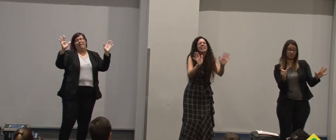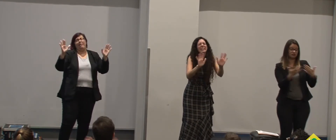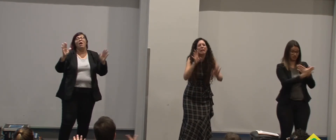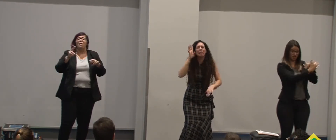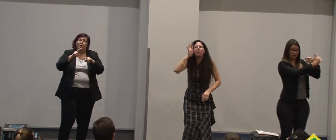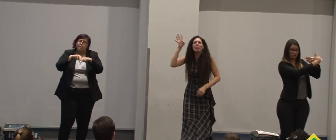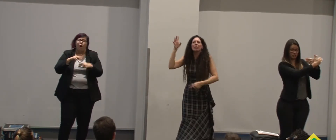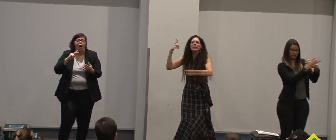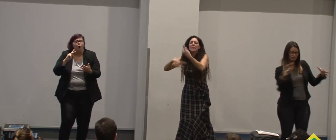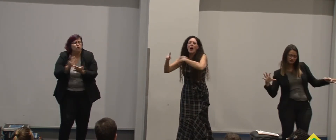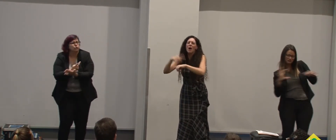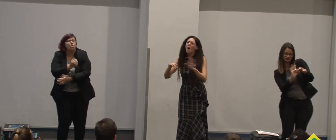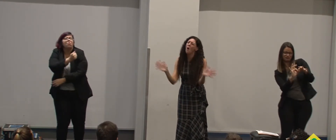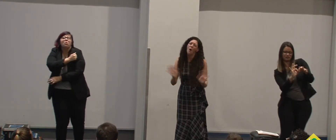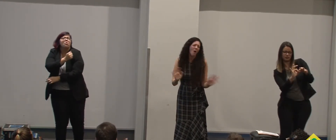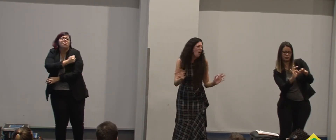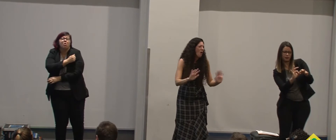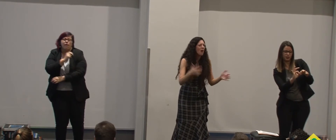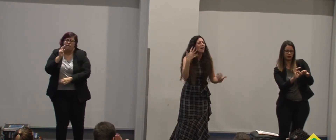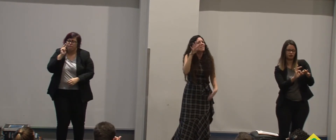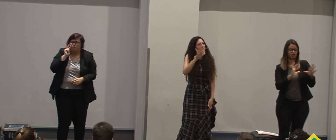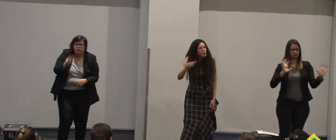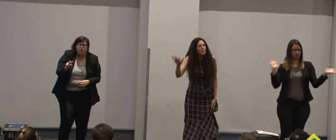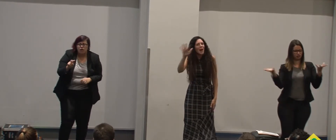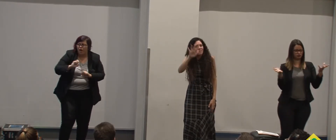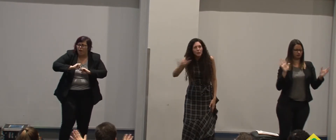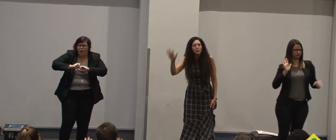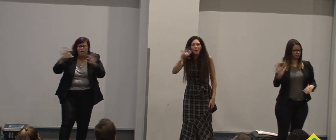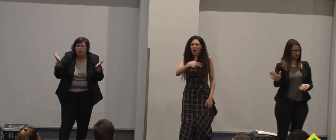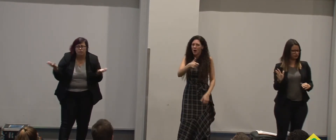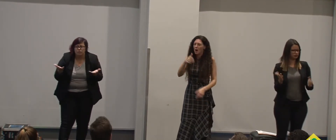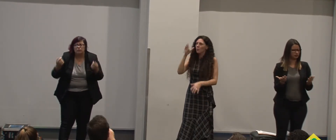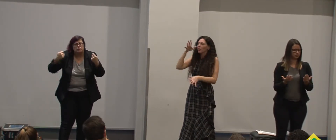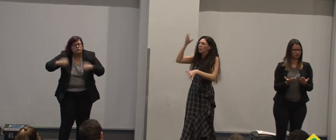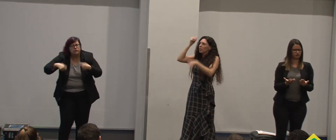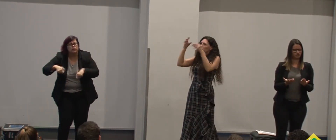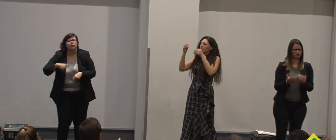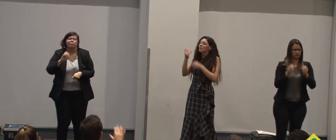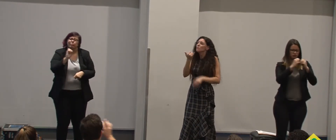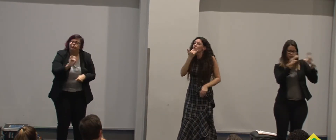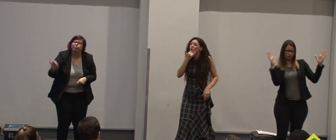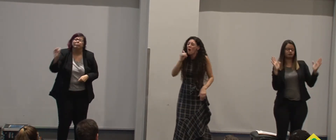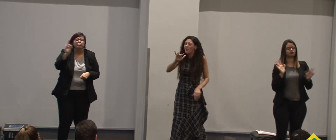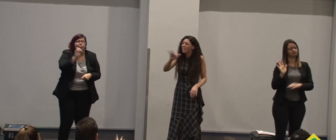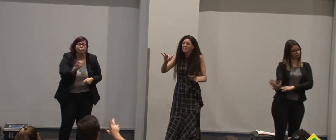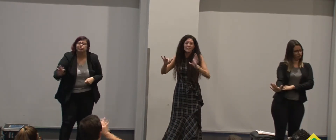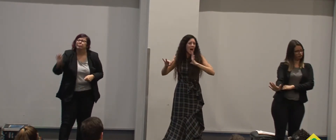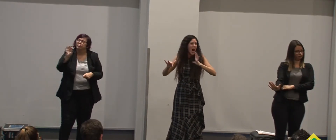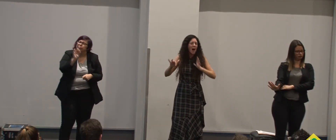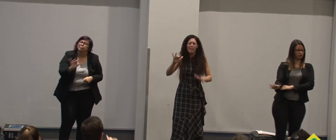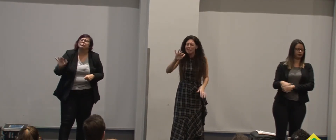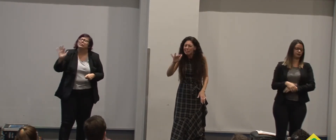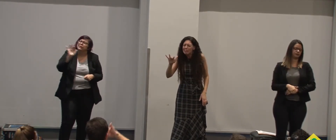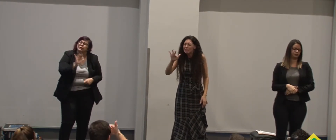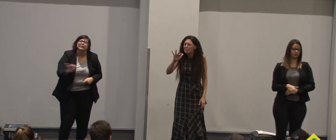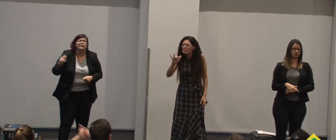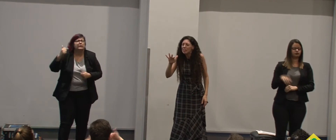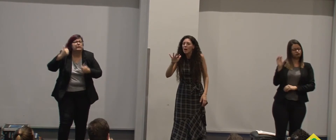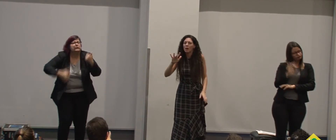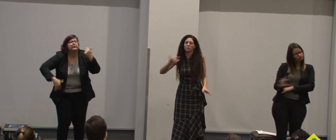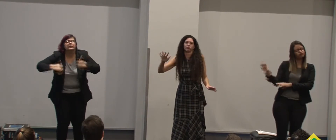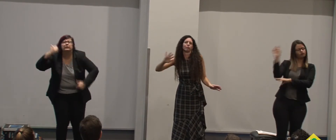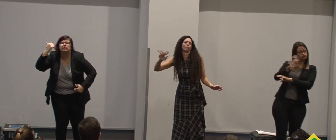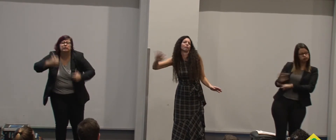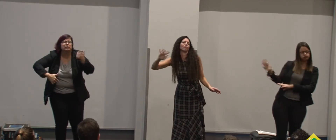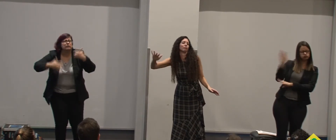outro recurso, uma outra estratégia, que é a soletração, e aí algumas pessoas dizem, olha, não vou soletrar, ele é muito pequenininho, não adianta, não vou soletrar para